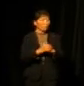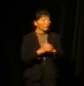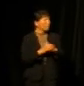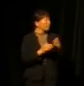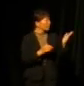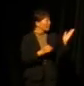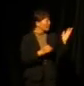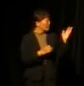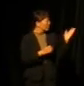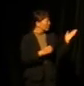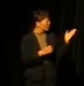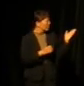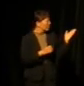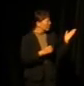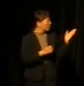枚、